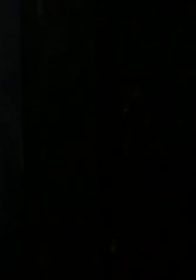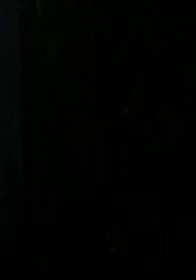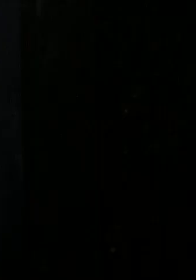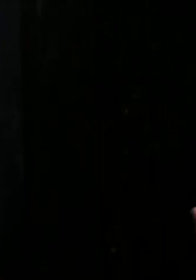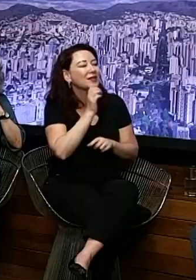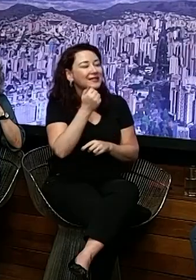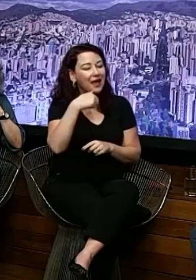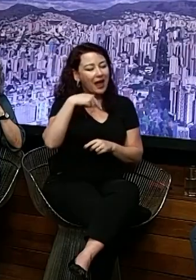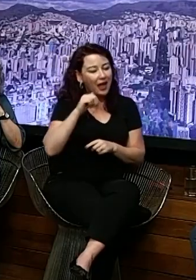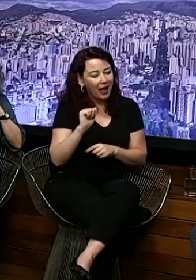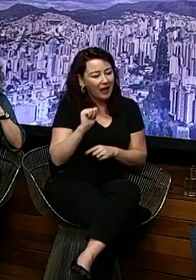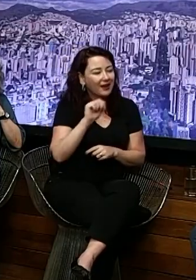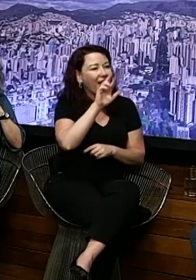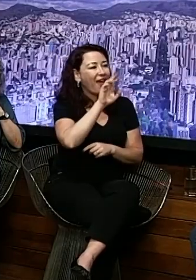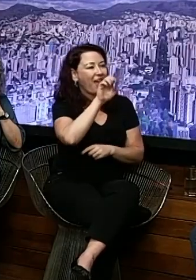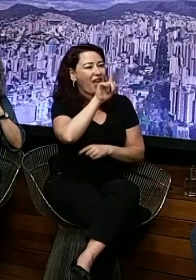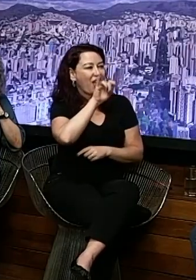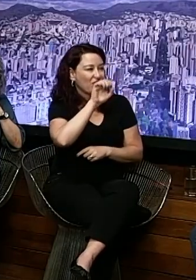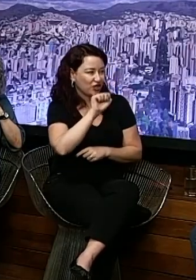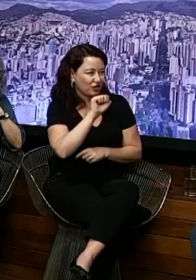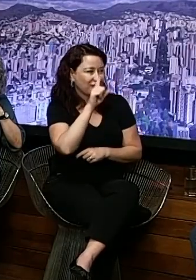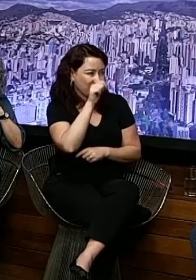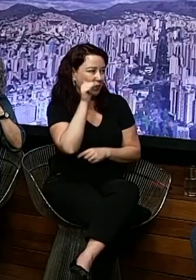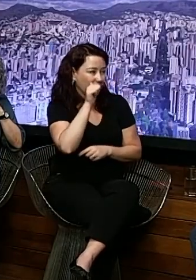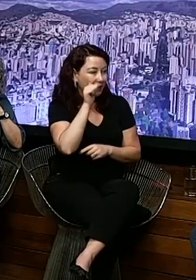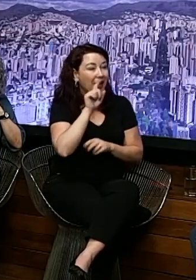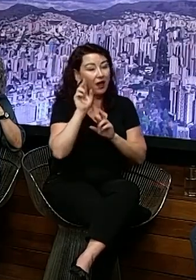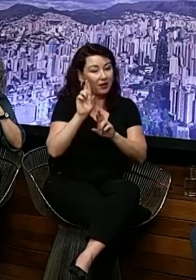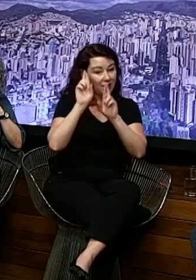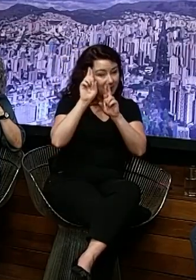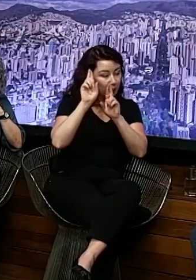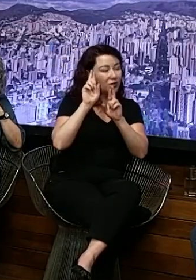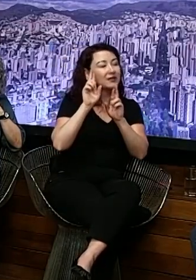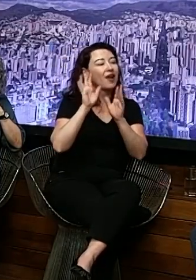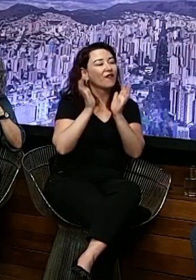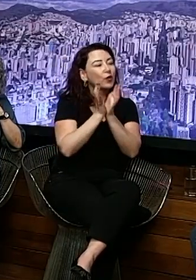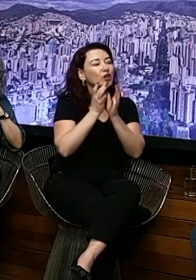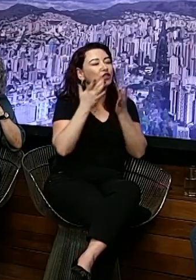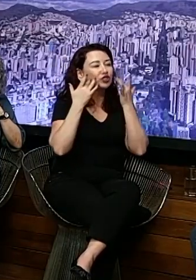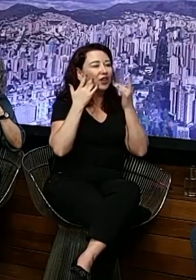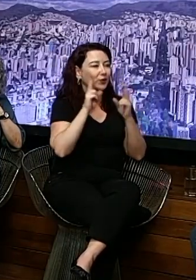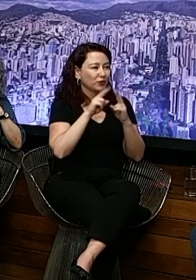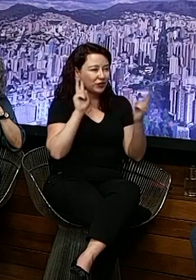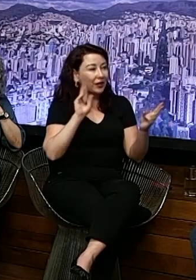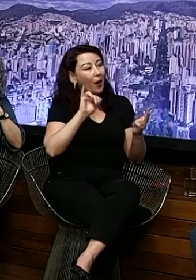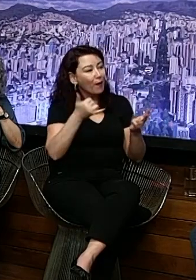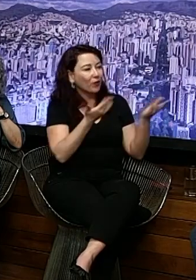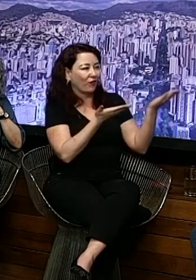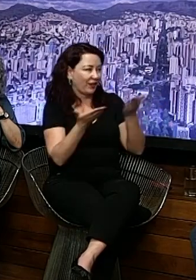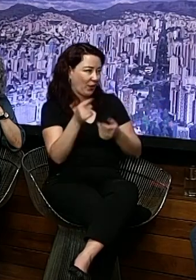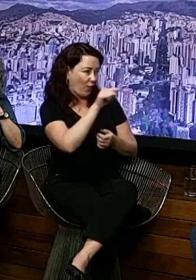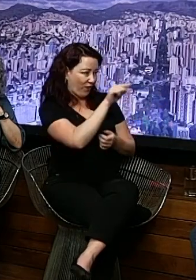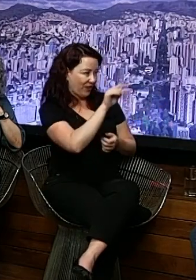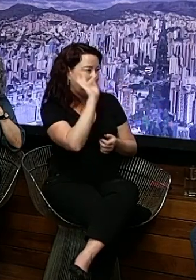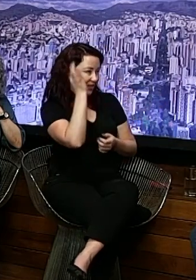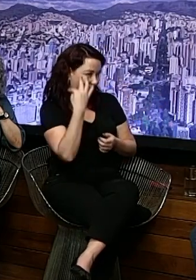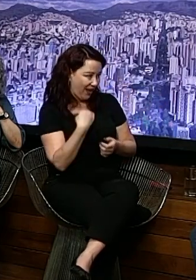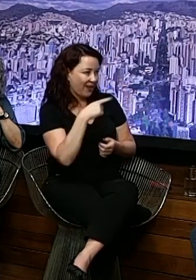coordena todo o eixo de formação do teatro e movimento. E por que o convite para vocês, meninas? Porque eu estou